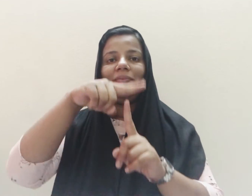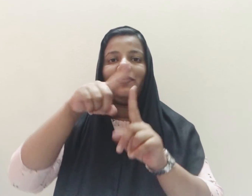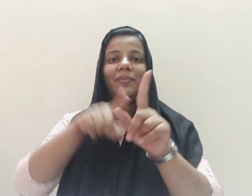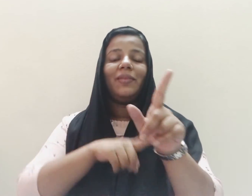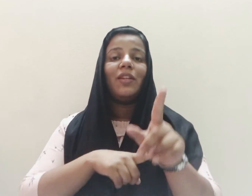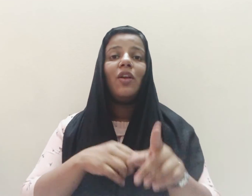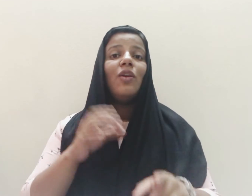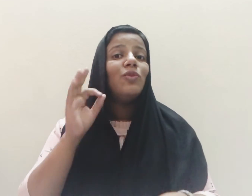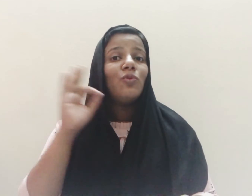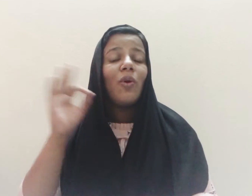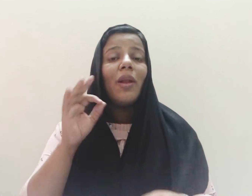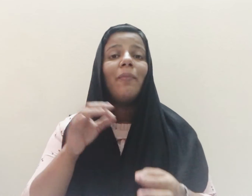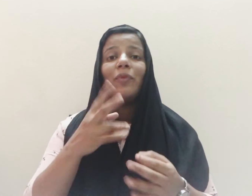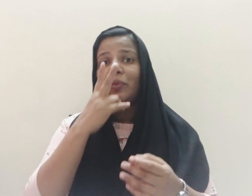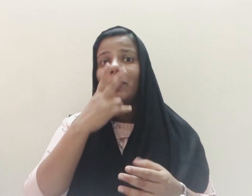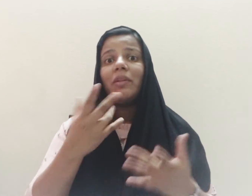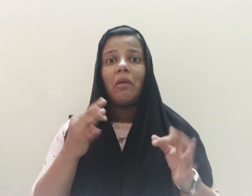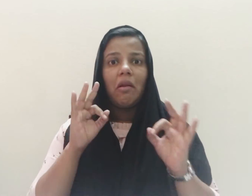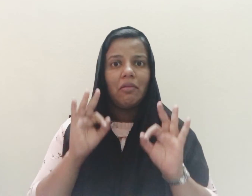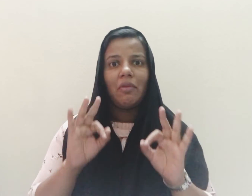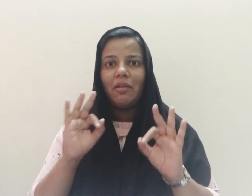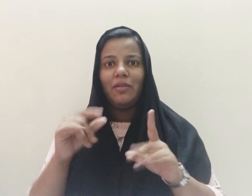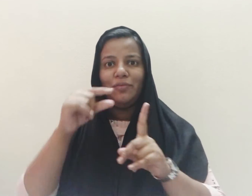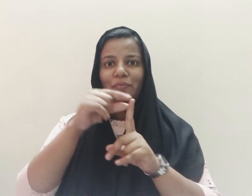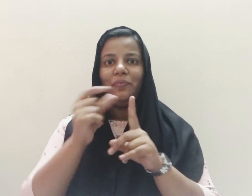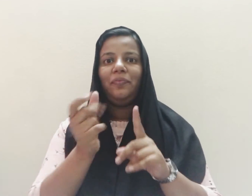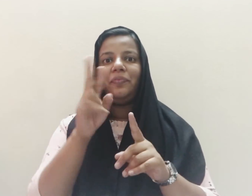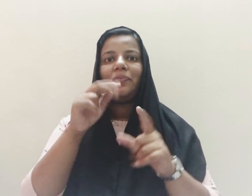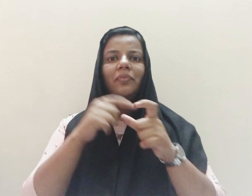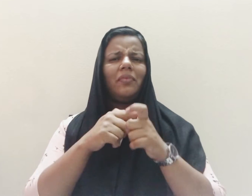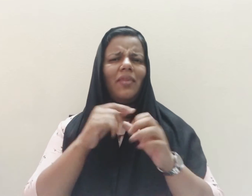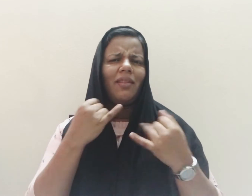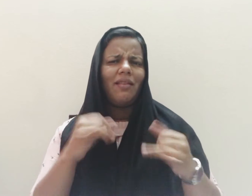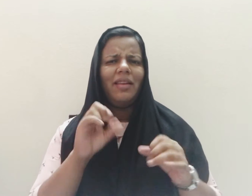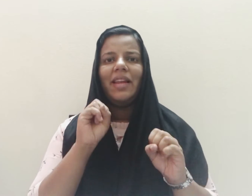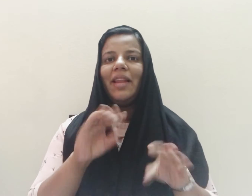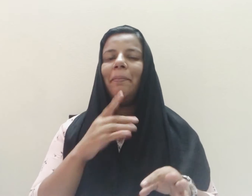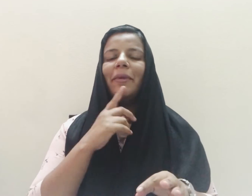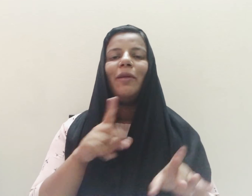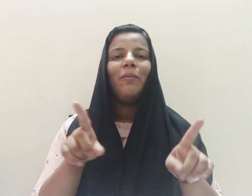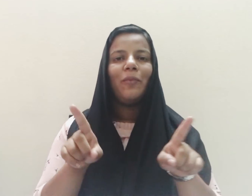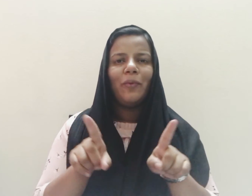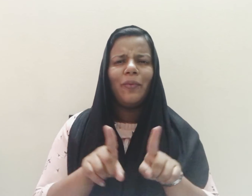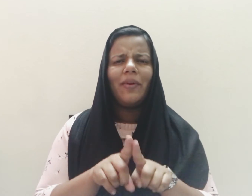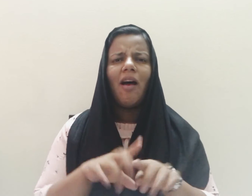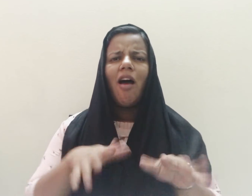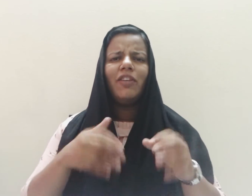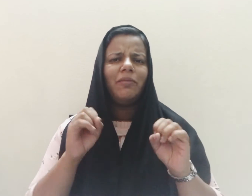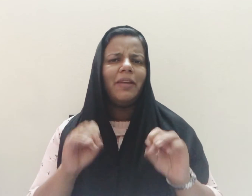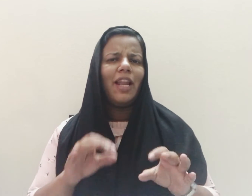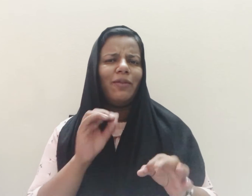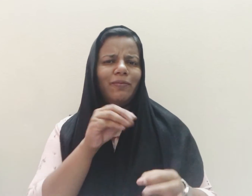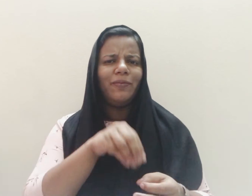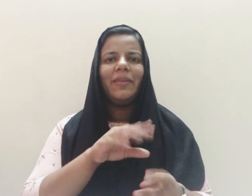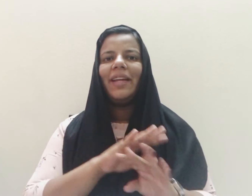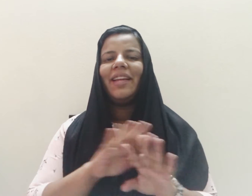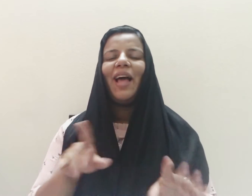നമ്മൾ സ്വർണത്തിൻ്റെ പ്യൂരിറ്റി പറയത്തില്ലേ, ആ സ്വർണം പ്യുവറാണ്, അതിനകത്ത് മായമില്ല, അതിനകത്ത് ആമേൻ അനാവശ്യമായതൊന്നും ചേർക്കപ്പെട്ടിട്ടില്ല.